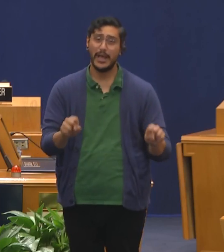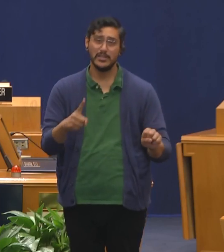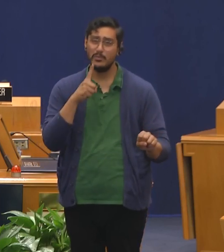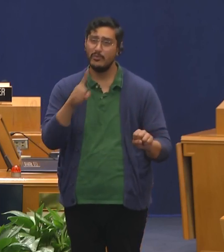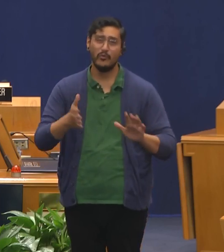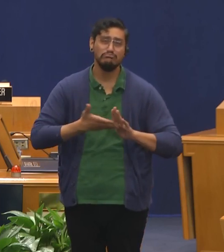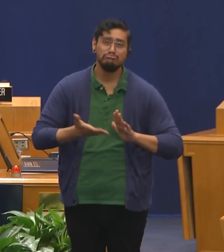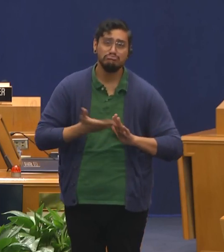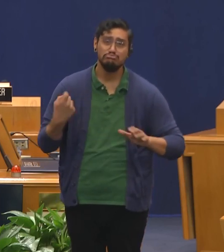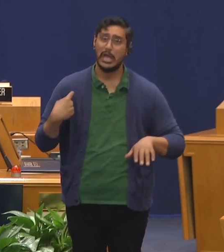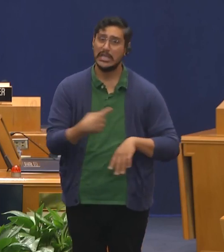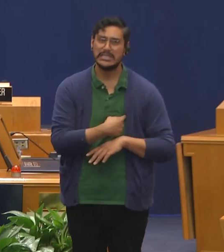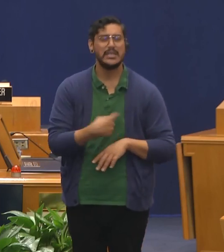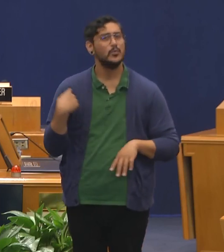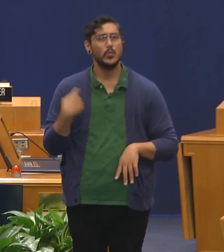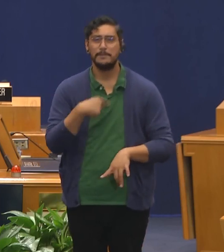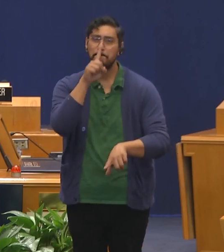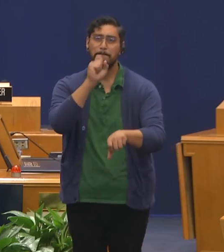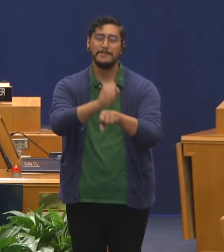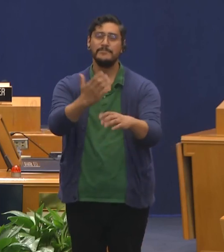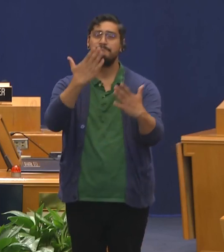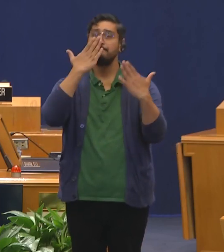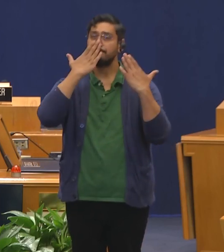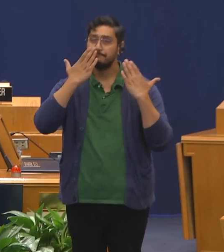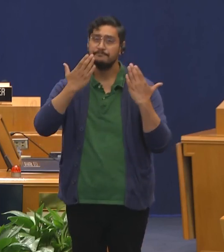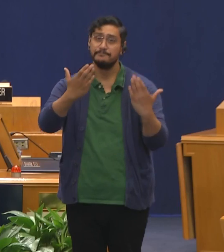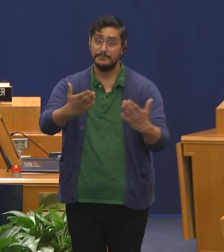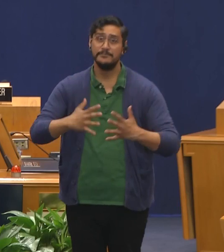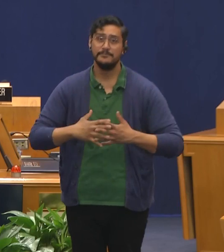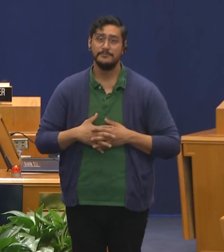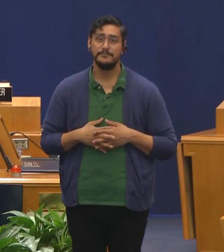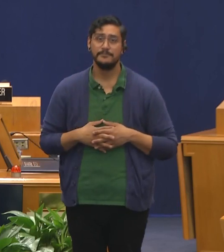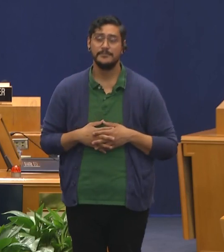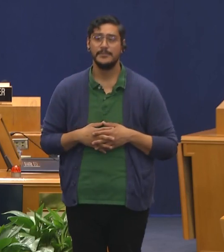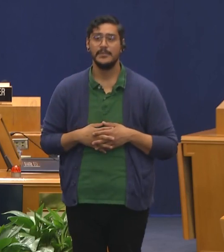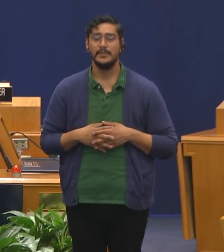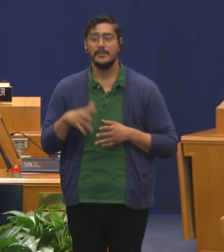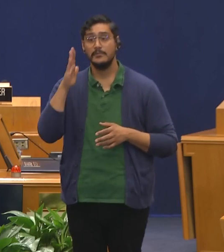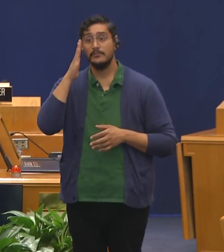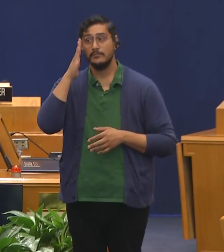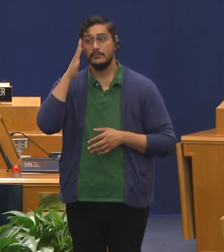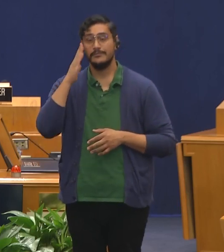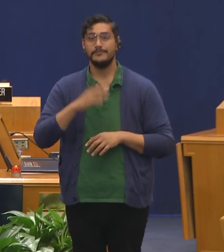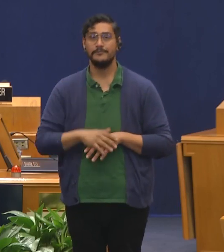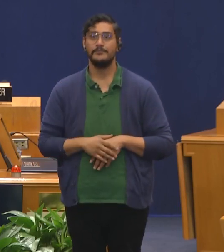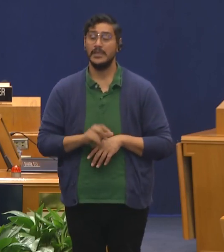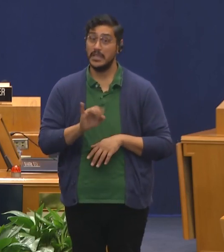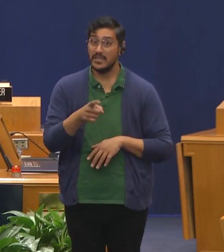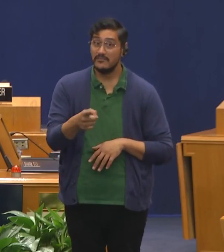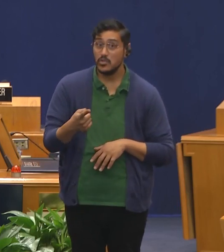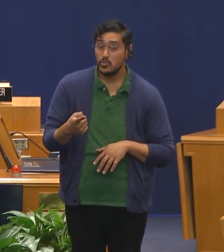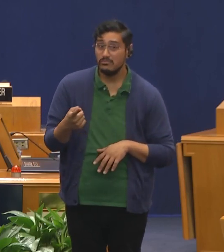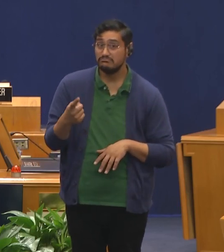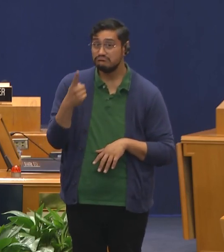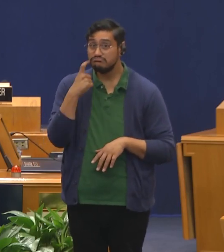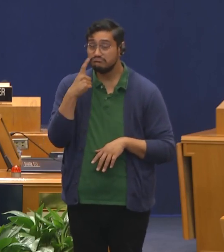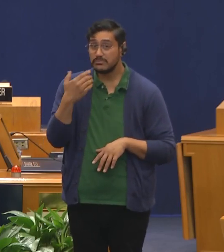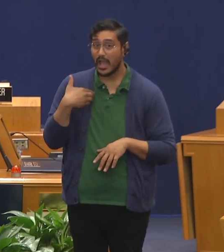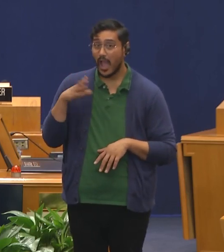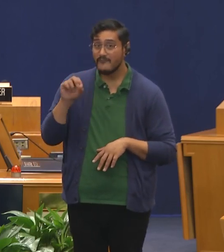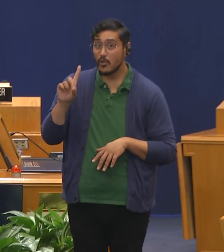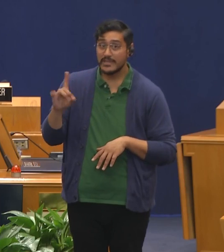Estamos muy agradecidos. Si ha dado positivo por COVID-19, tiene síntomas y está esperando los resultados